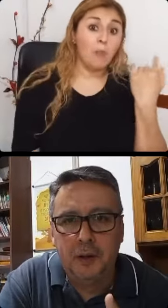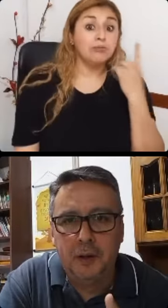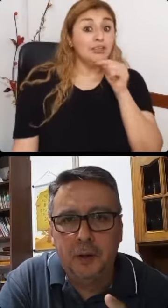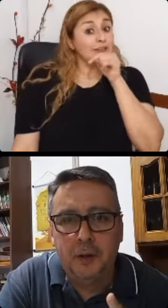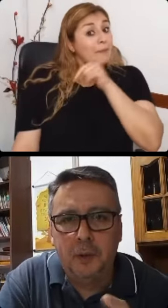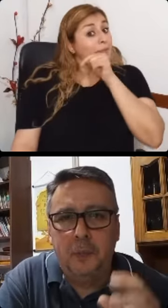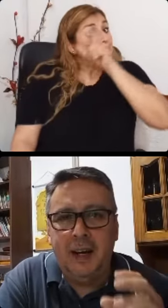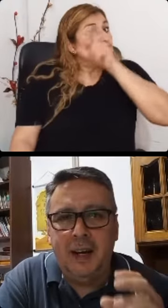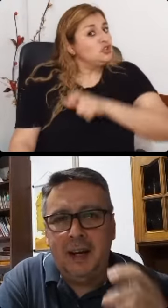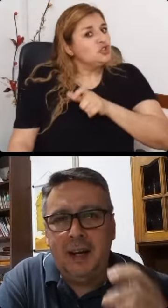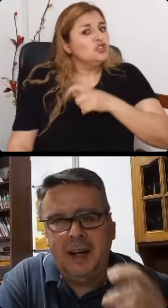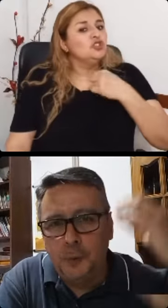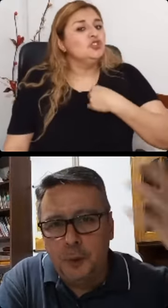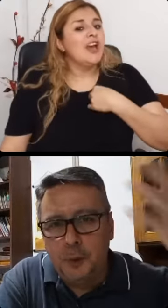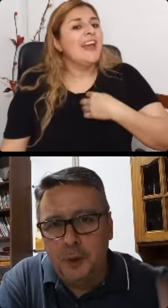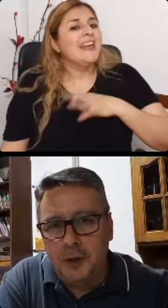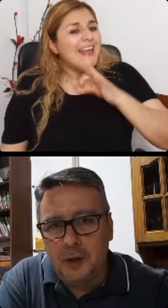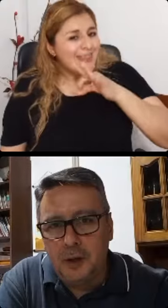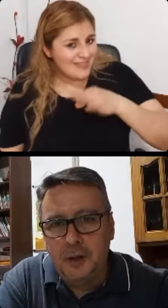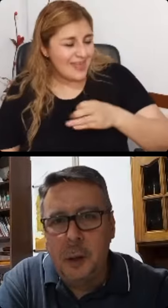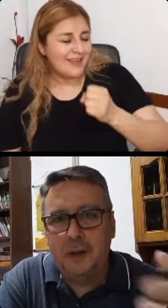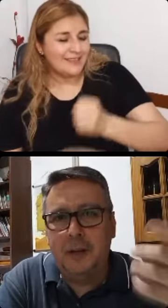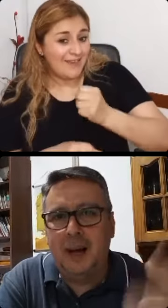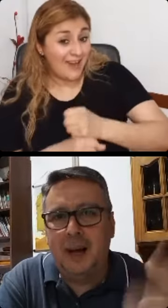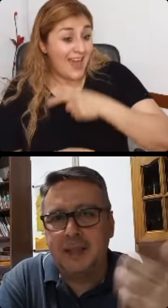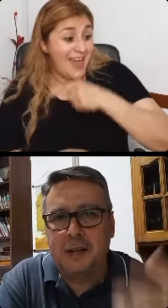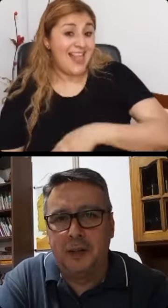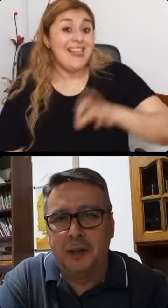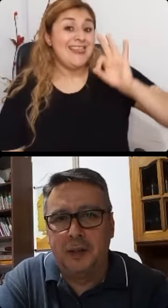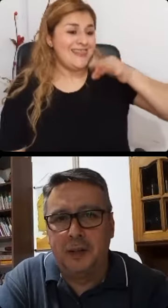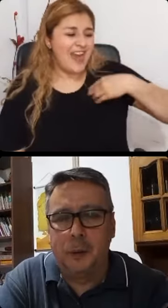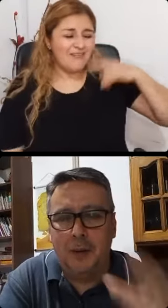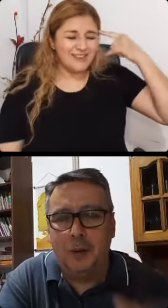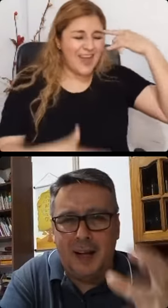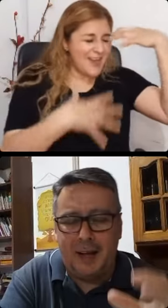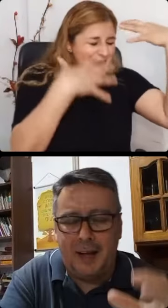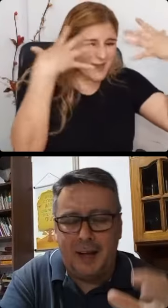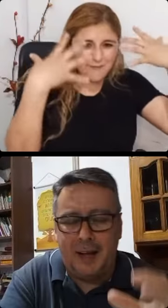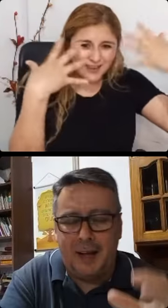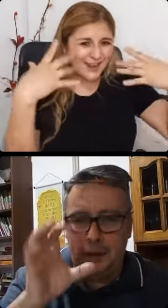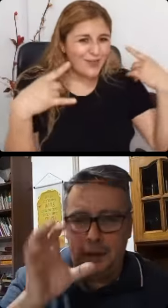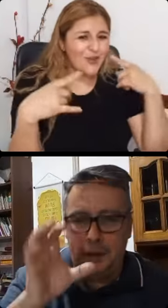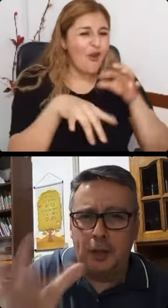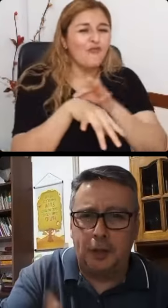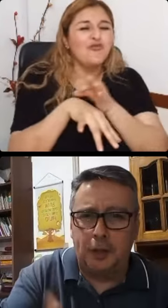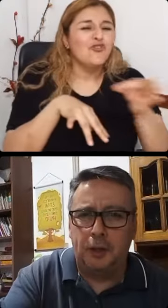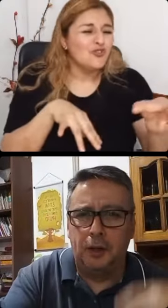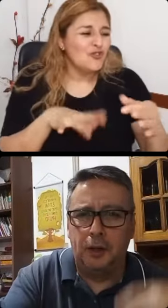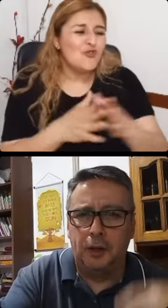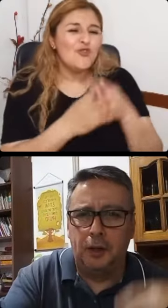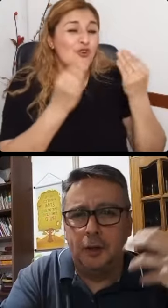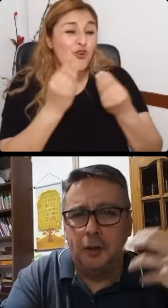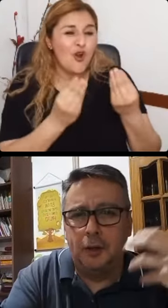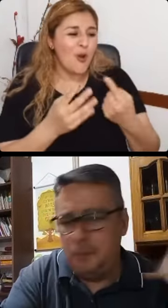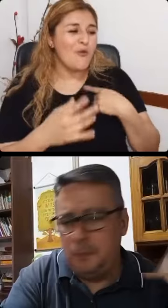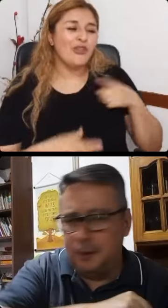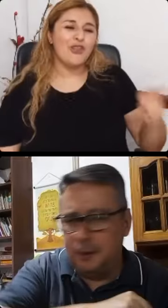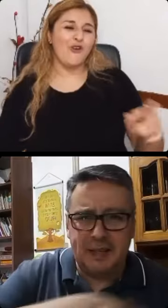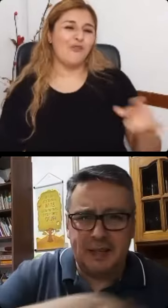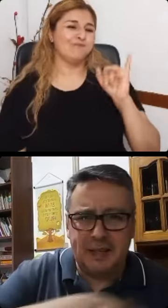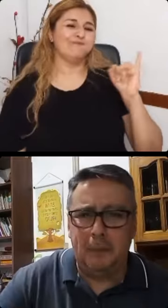ve en el futuro lo que va a hacer con ese auto y lo agarra le saca el óxido lo